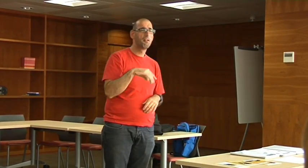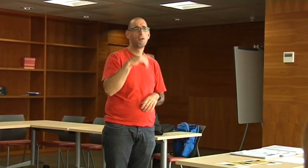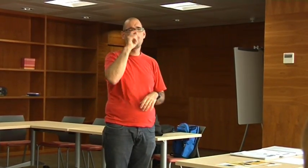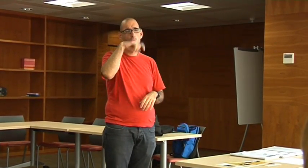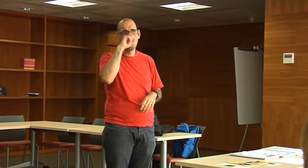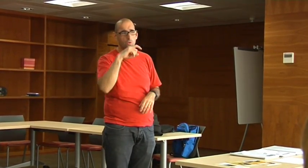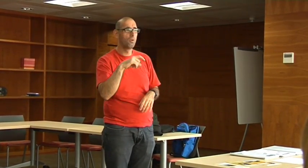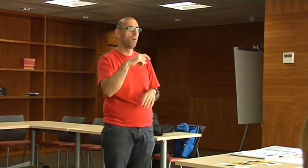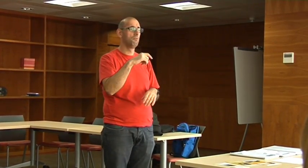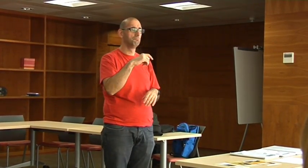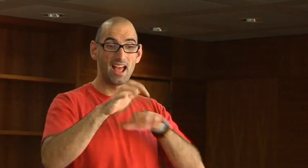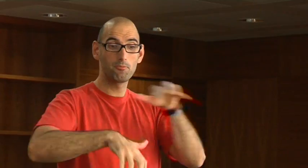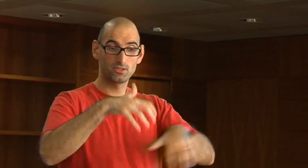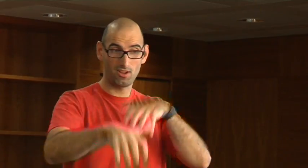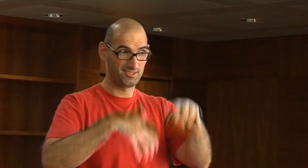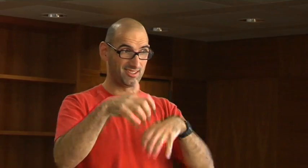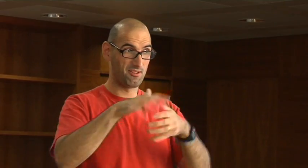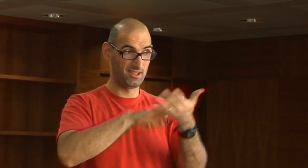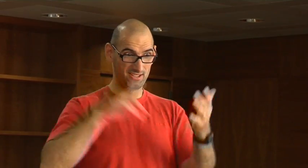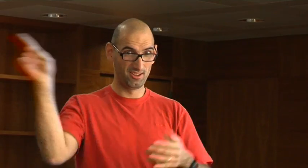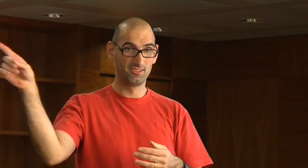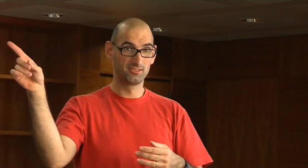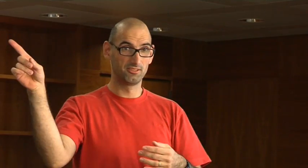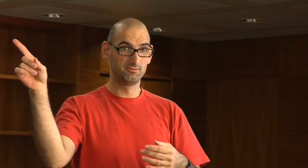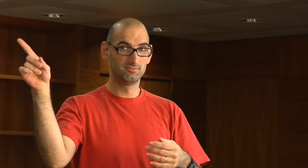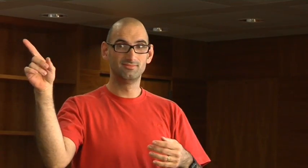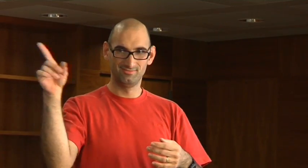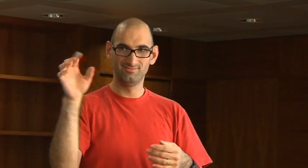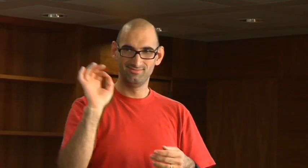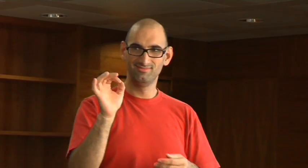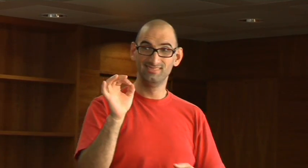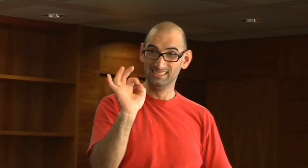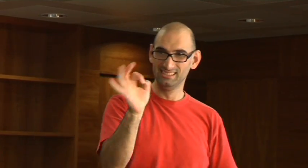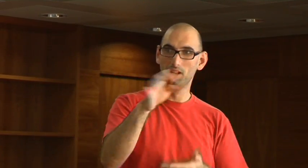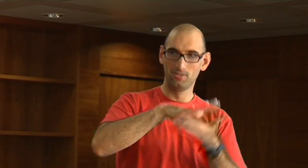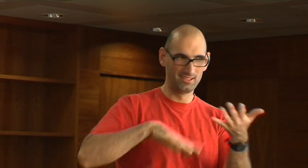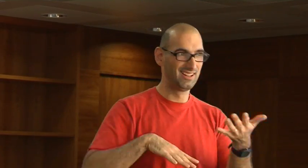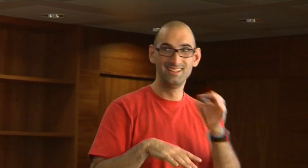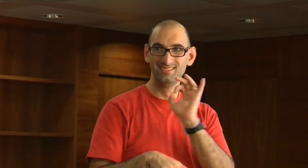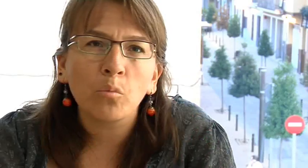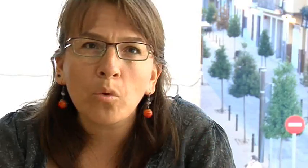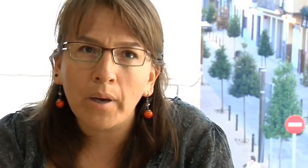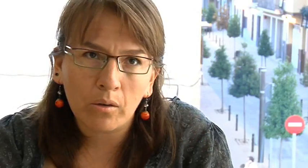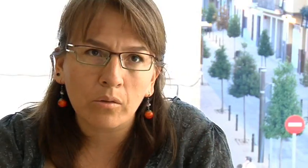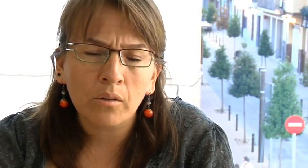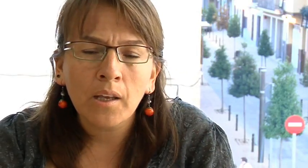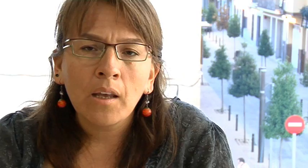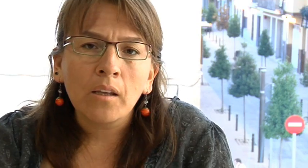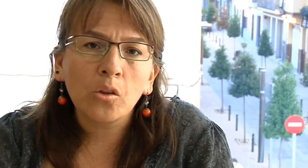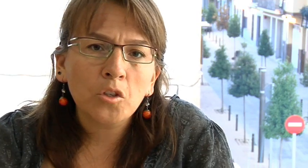este analfabetismo funcional. Solo un 1% puede alcanzar este estudio superior y es muy bajo, es un porcentaje muy bajo. Y entonces pues